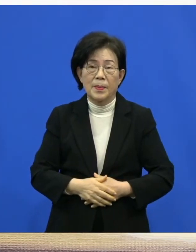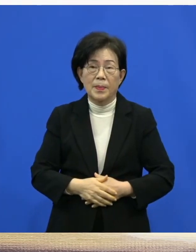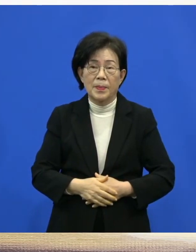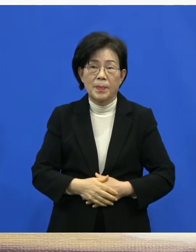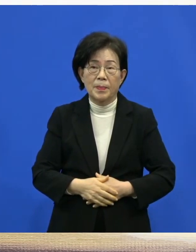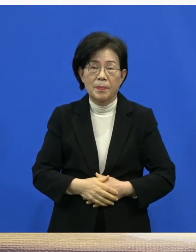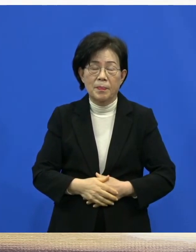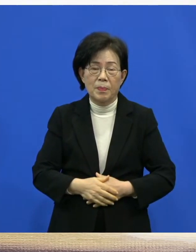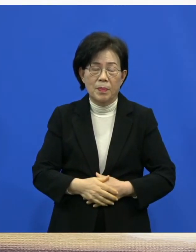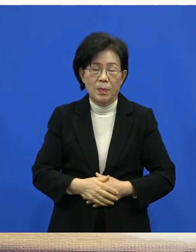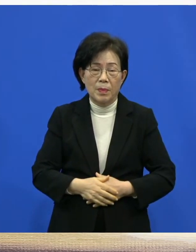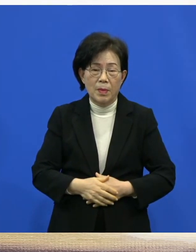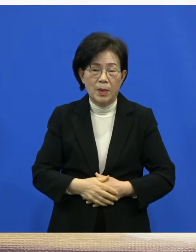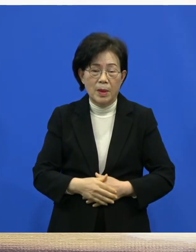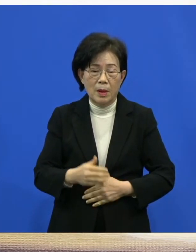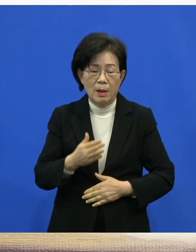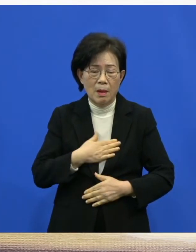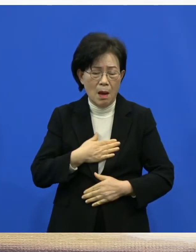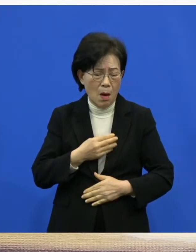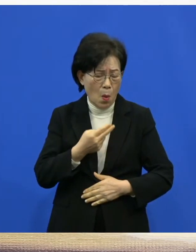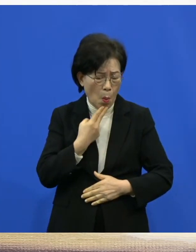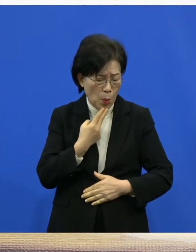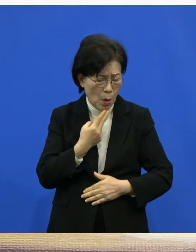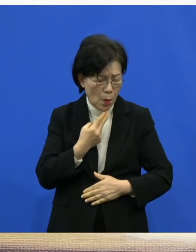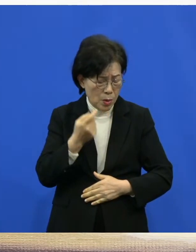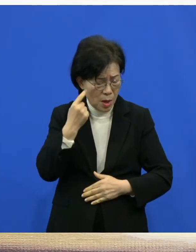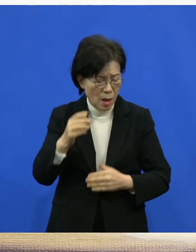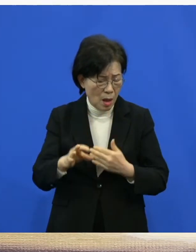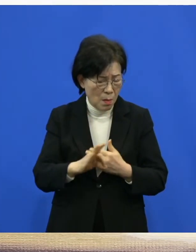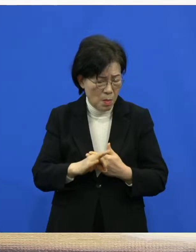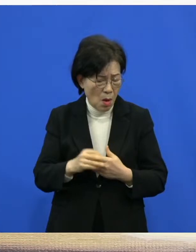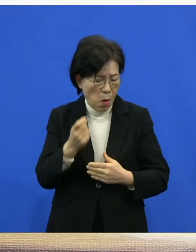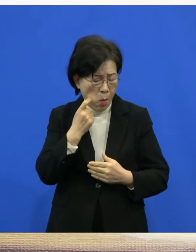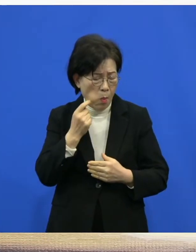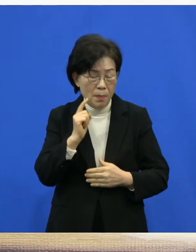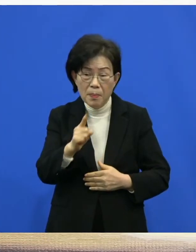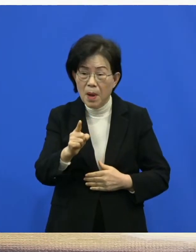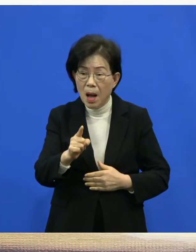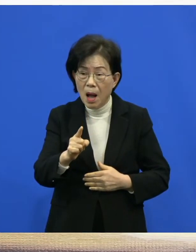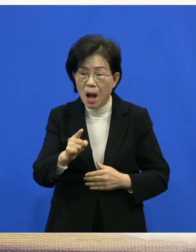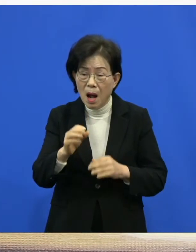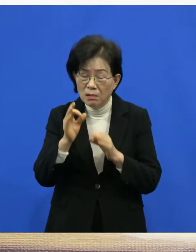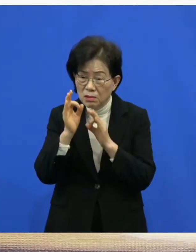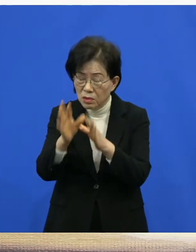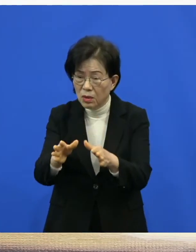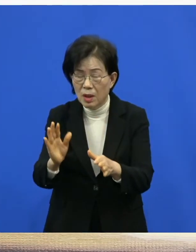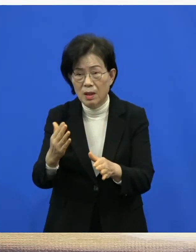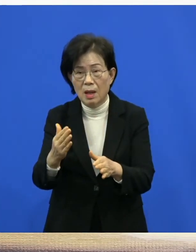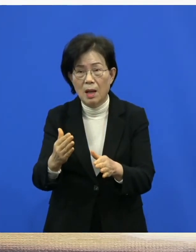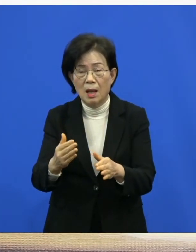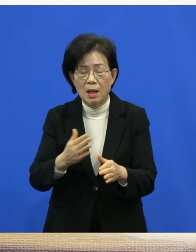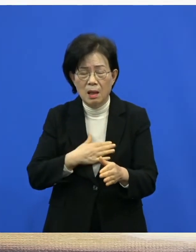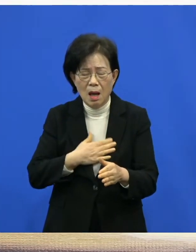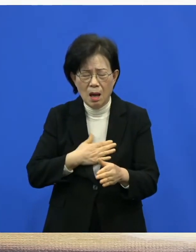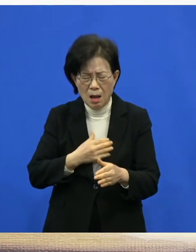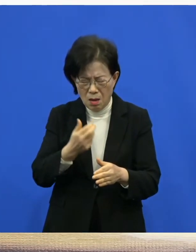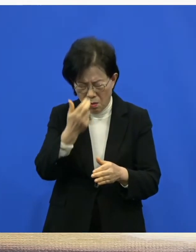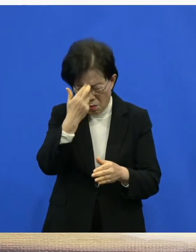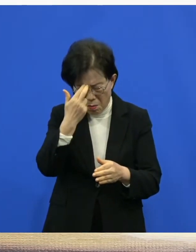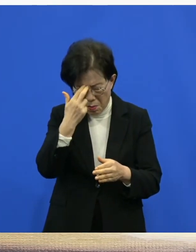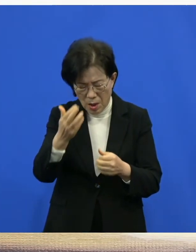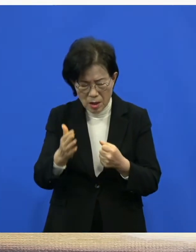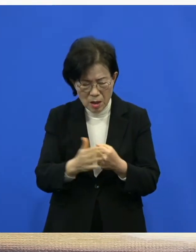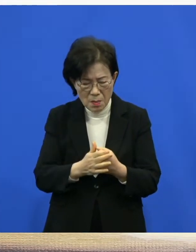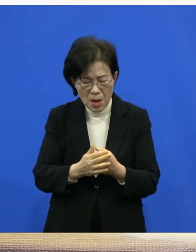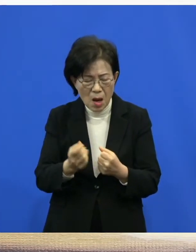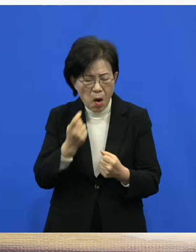그러니까 궁핍이 심하면 거짓말을 하는 거예요. 나도 모르게. 내가 거짓말 하려고 한 게 아니라 내가 너무 궁핍하니까 거짓말 해서라도